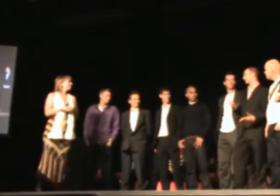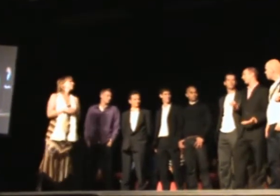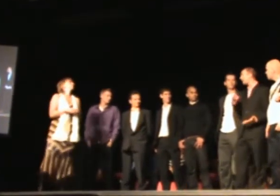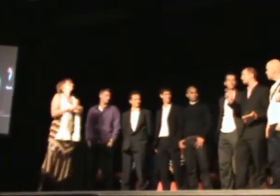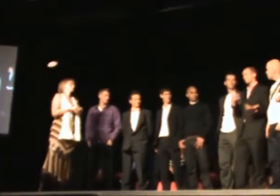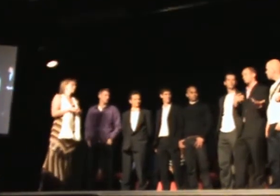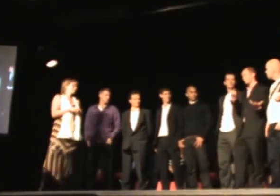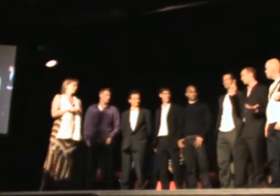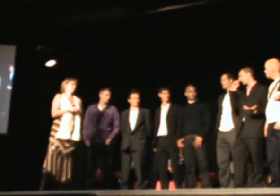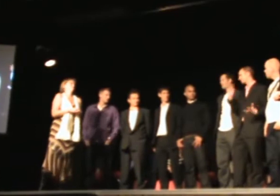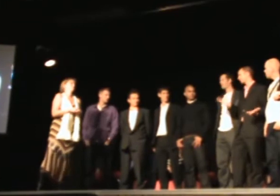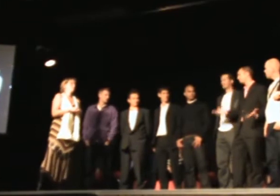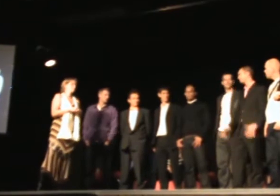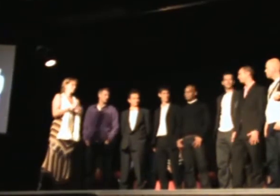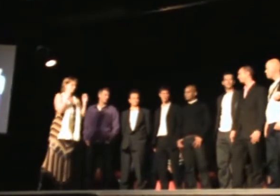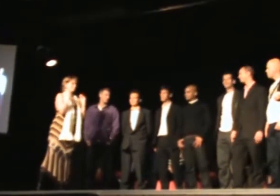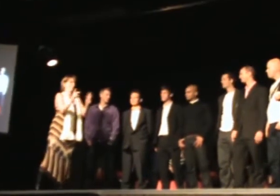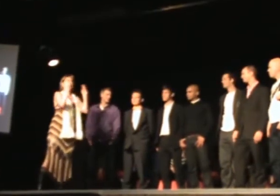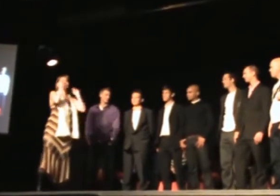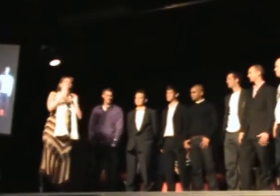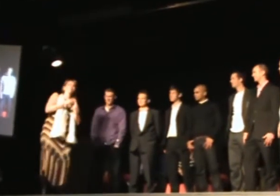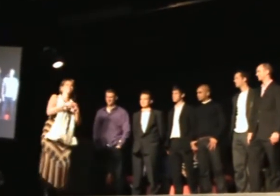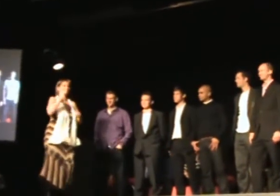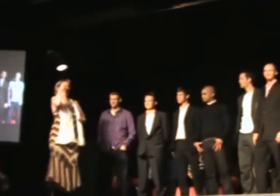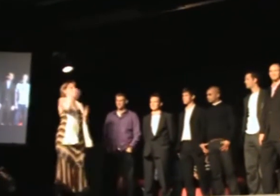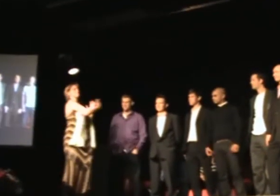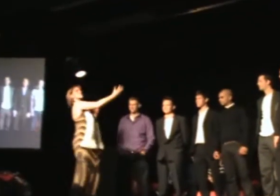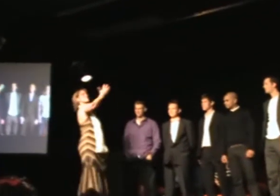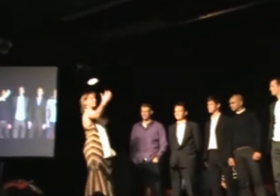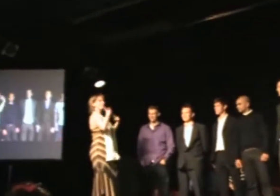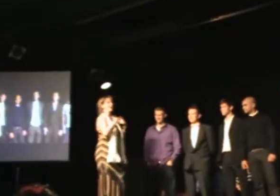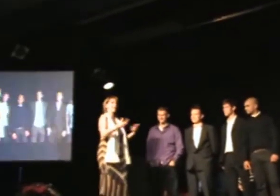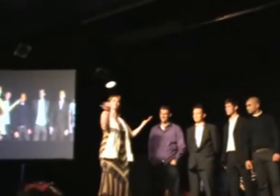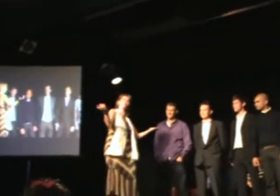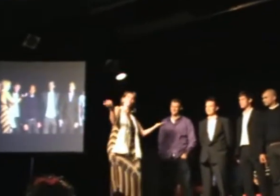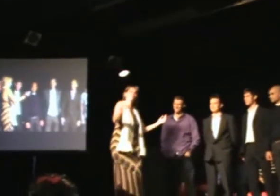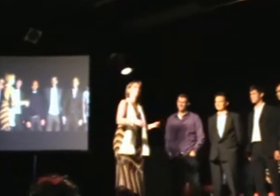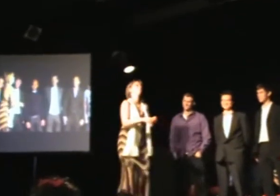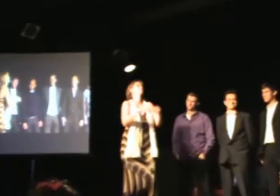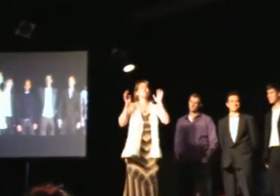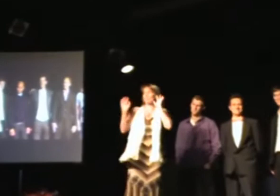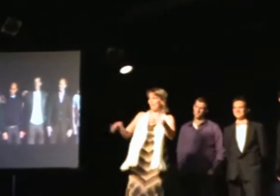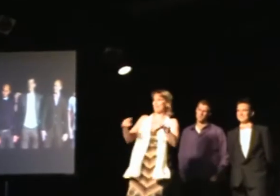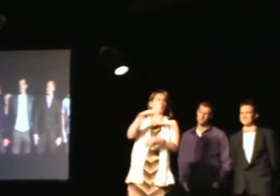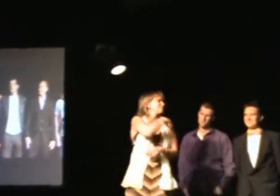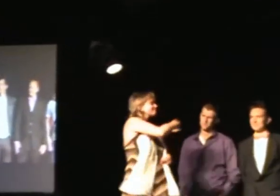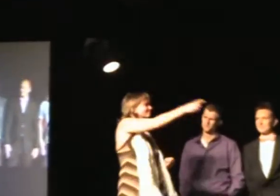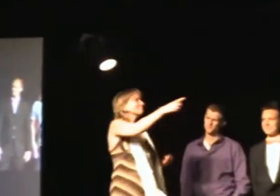veel spelers hebben we afgezegd, om mij te kunnen nemen. Nou, ik denk nou, komt een hele rij mannen, maar nee,